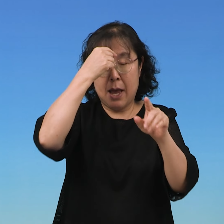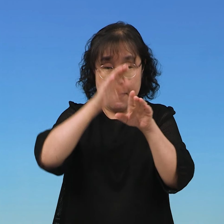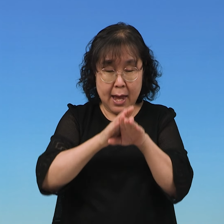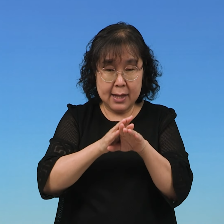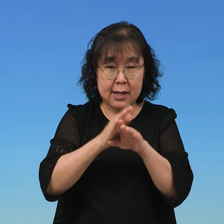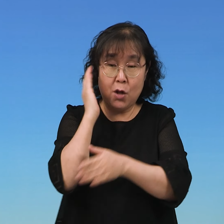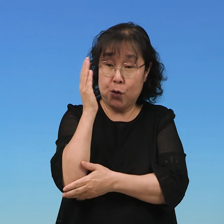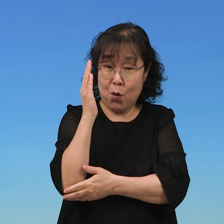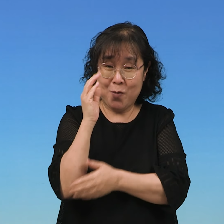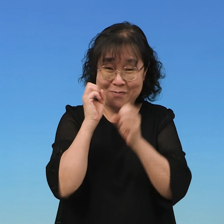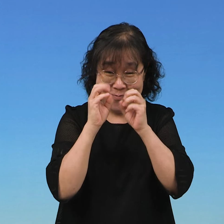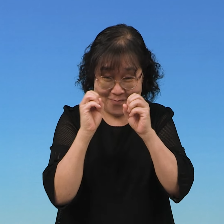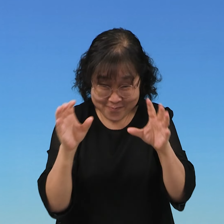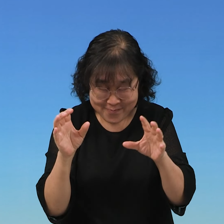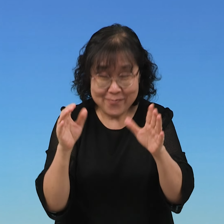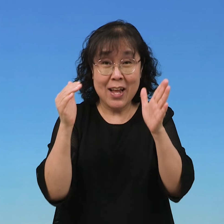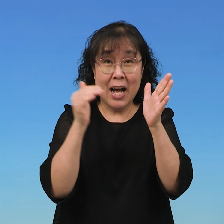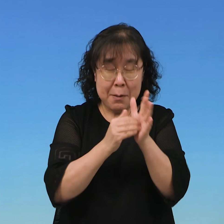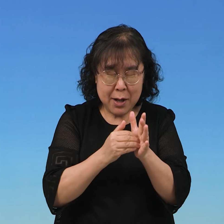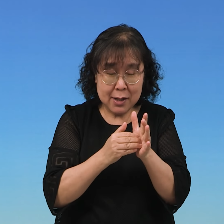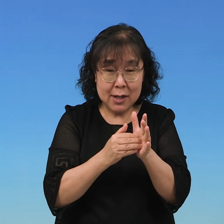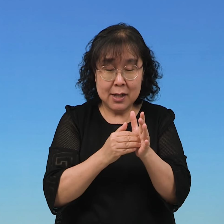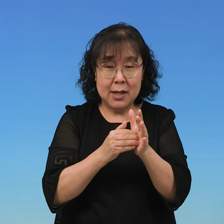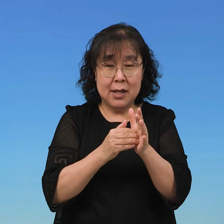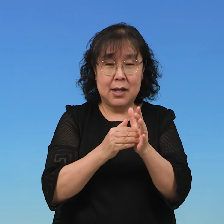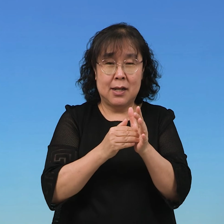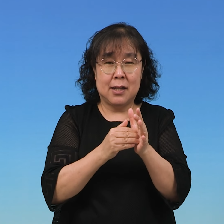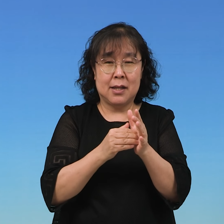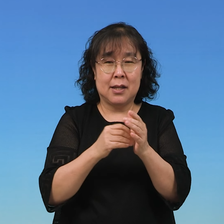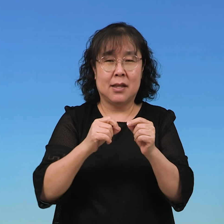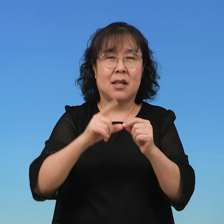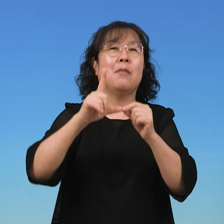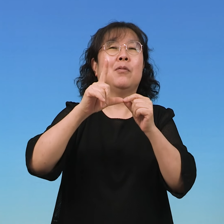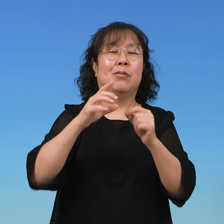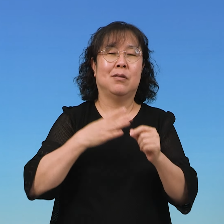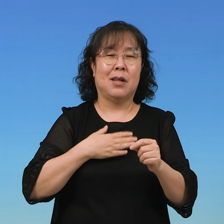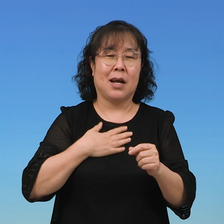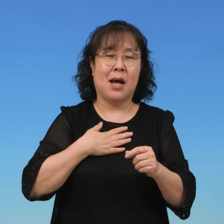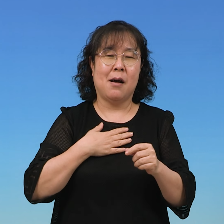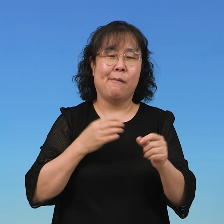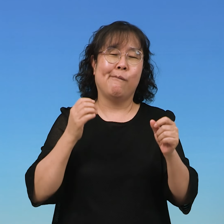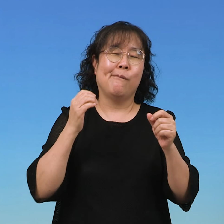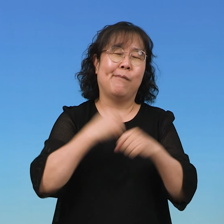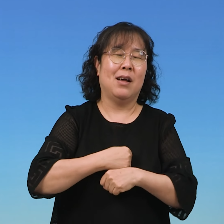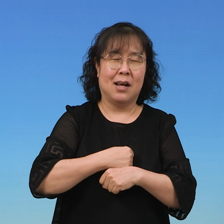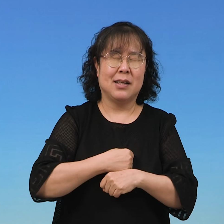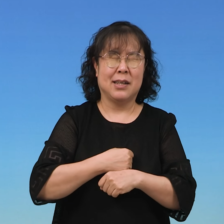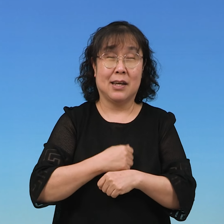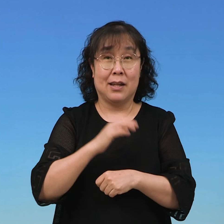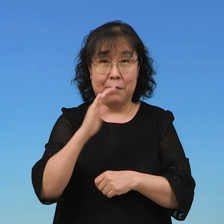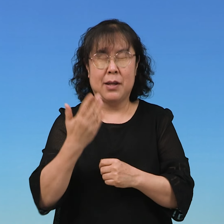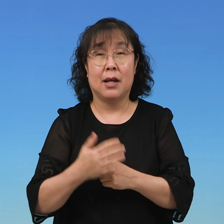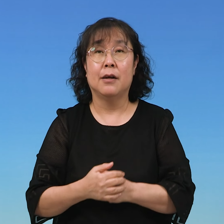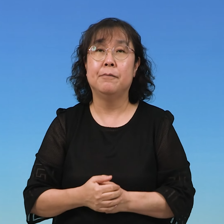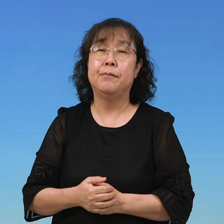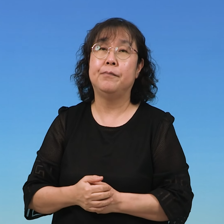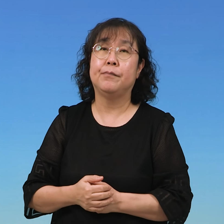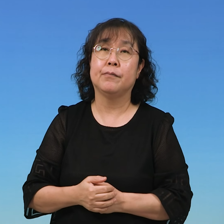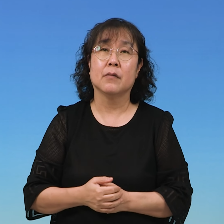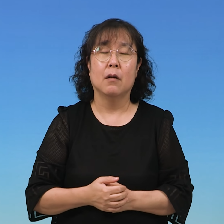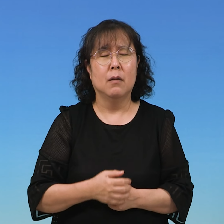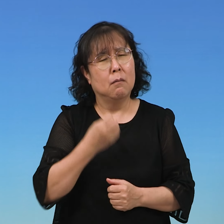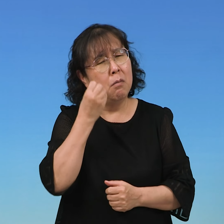근데 그 일부 예배는 이런 경우 10번에 9번 거의 죽을 수더라고요. 제가 얼마나